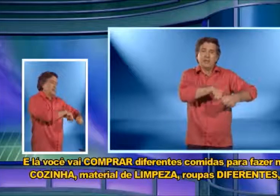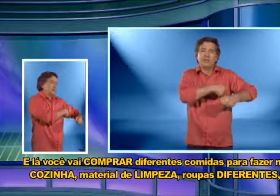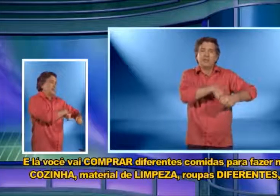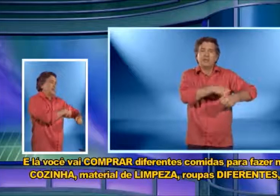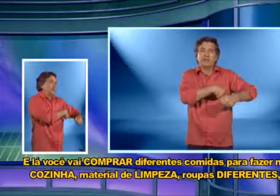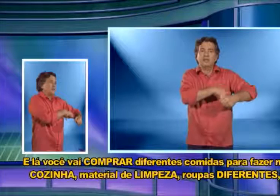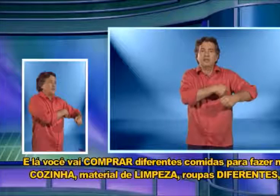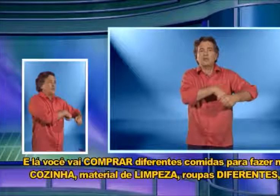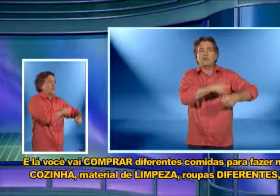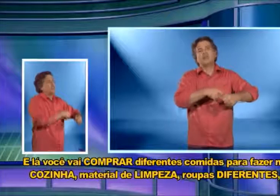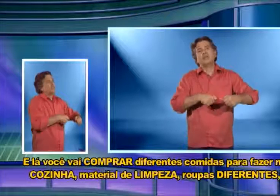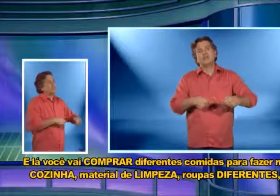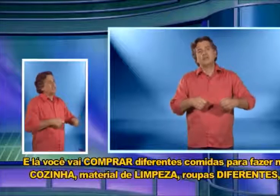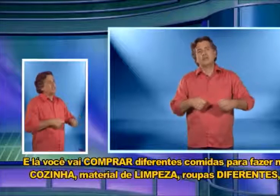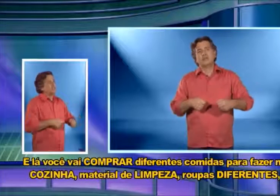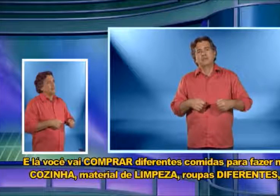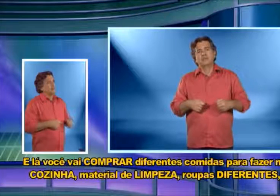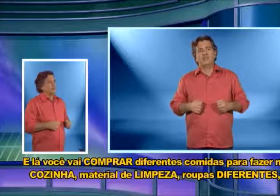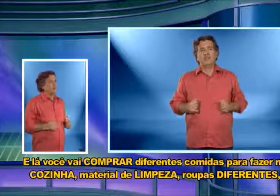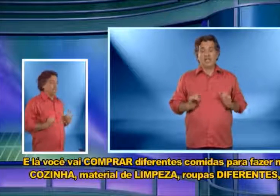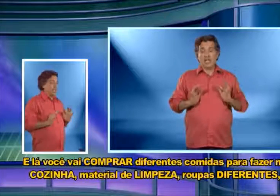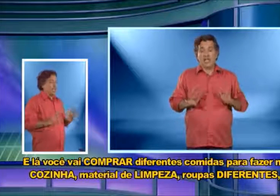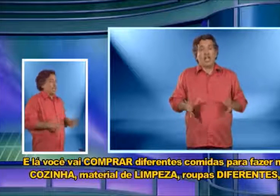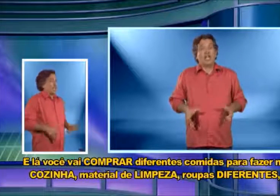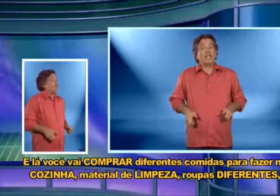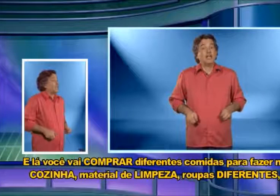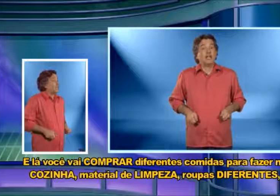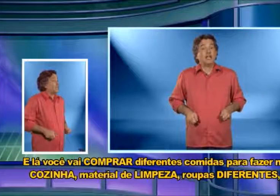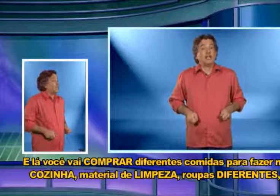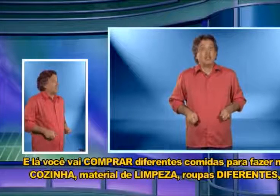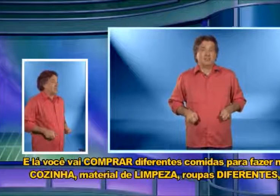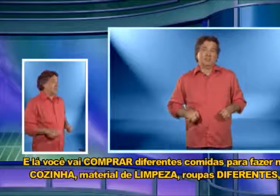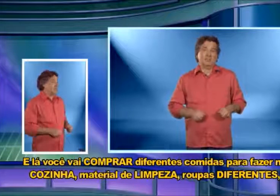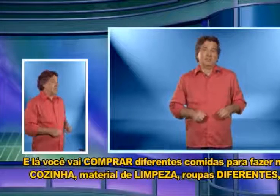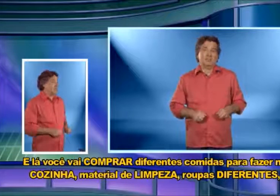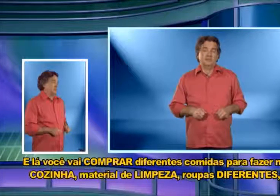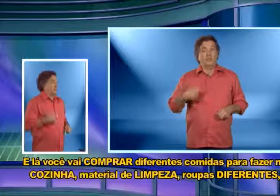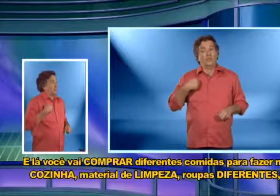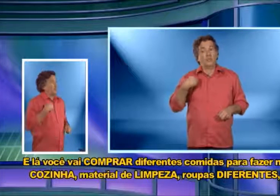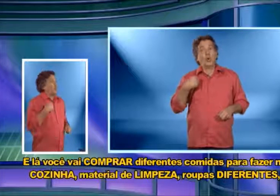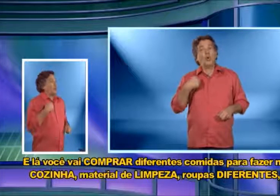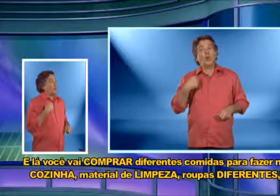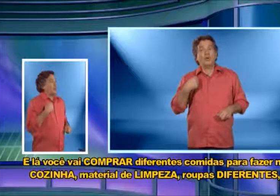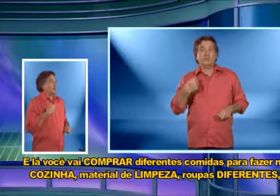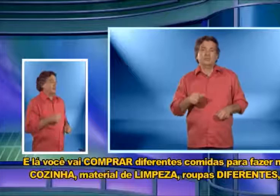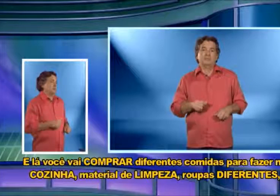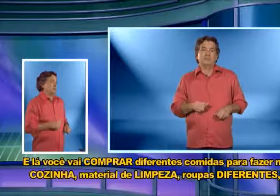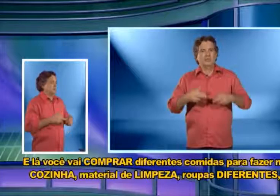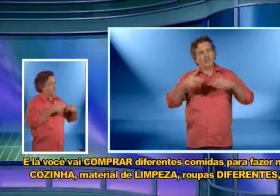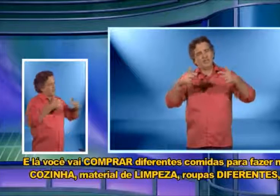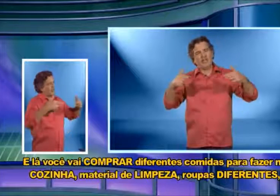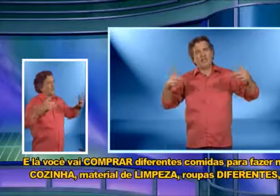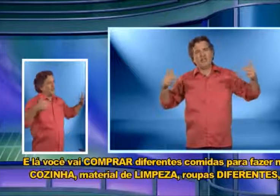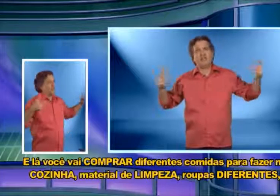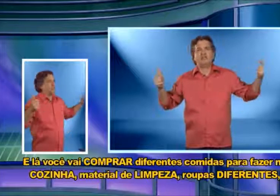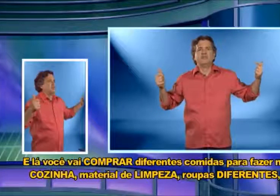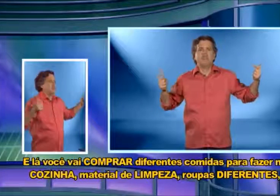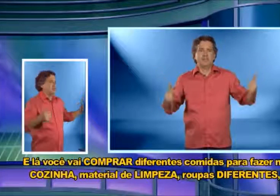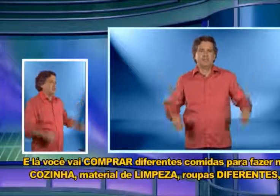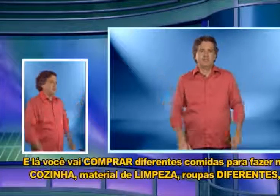fazer na cozinha, para fazer de limpeza, roupa,